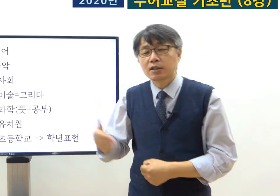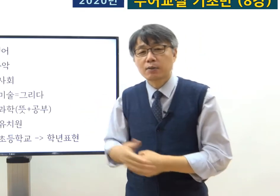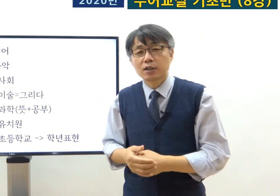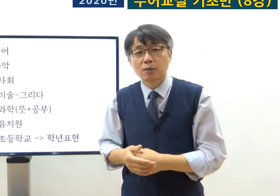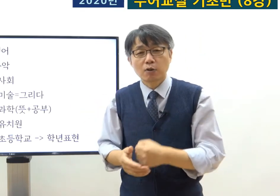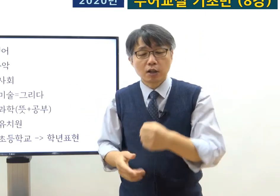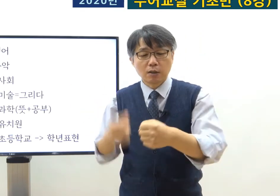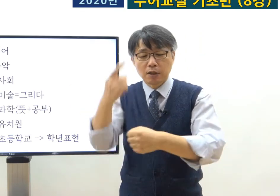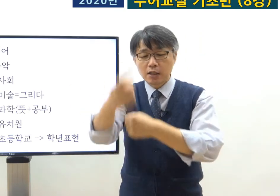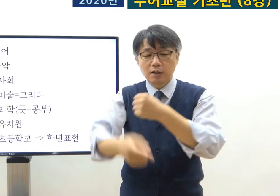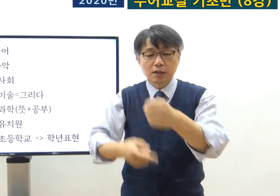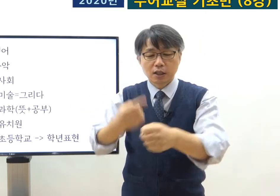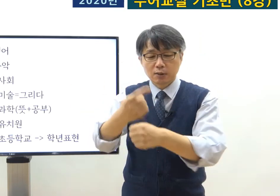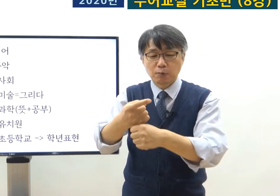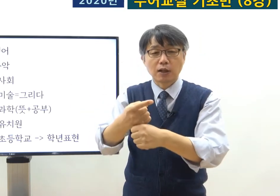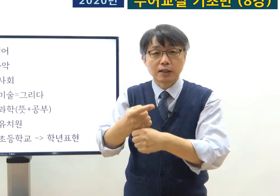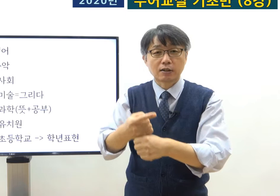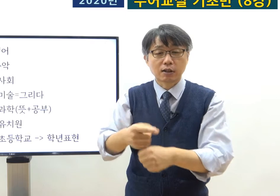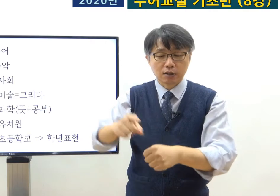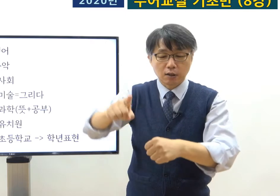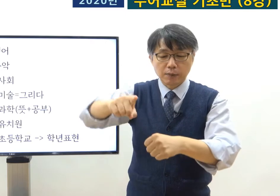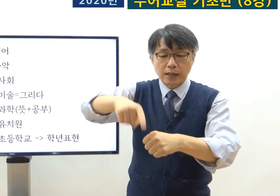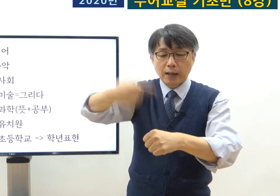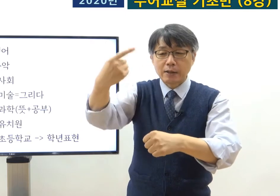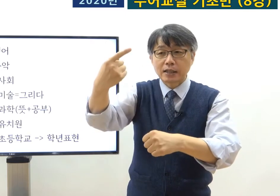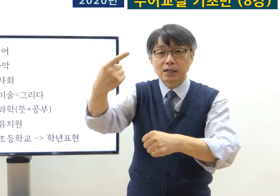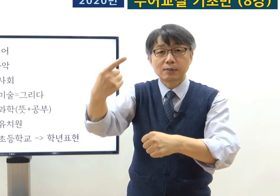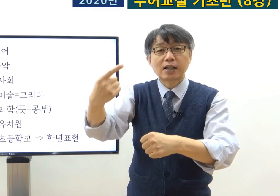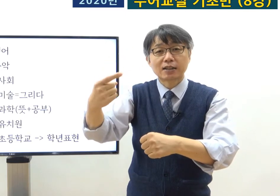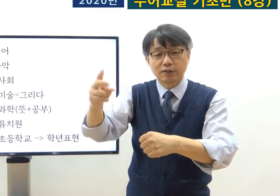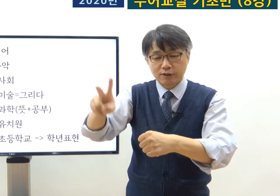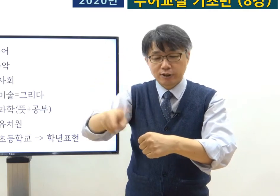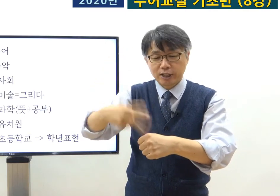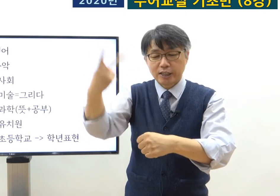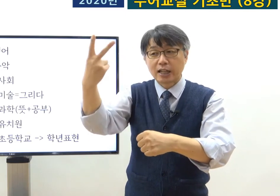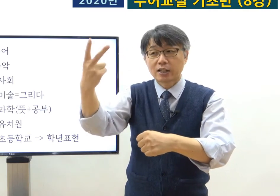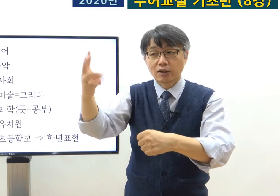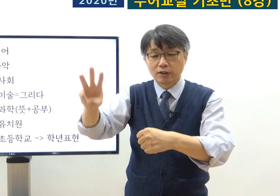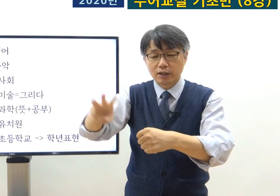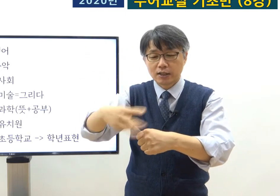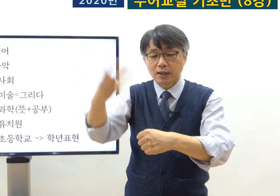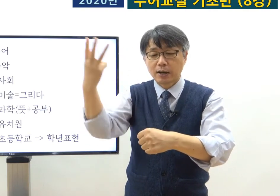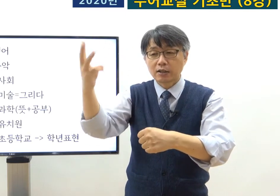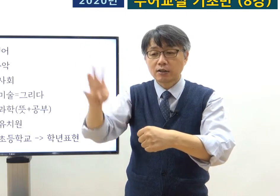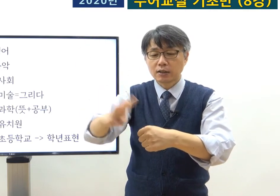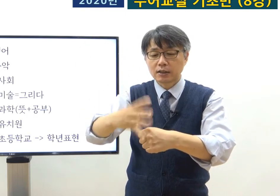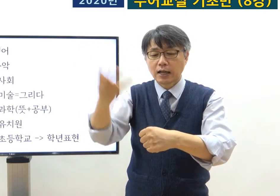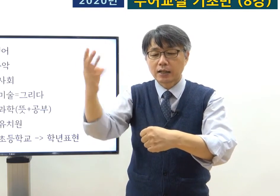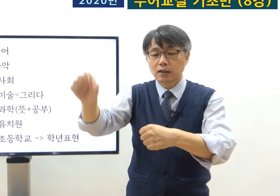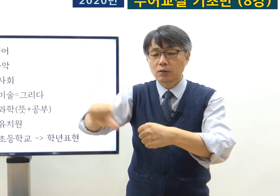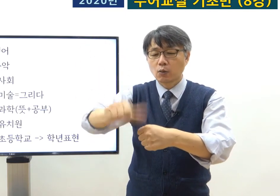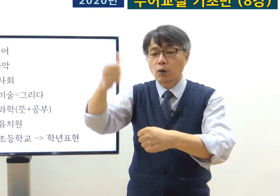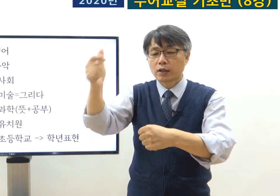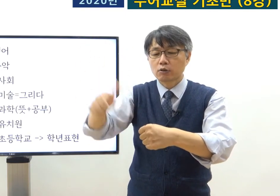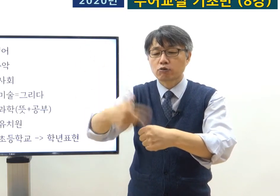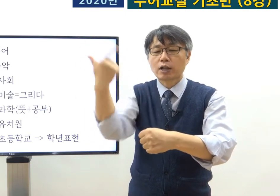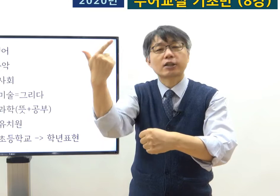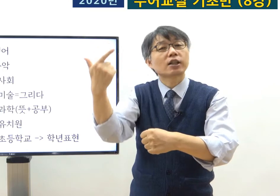3년 이렇게 표현하기도 하는데 1년 이렇게 표현하잖아요. 그런 것처럼 한번 딱 찍으면 1학년, 2학년, 3학년, 4학년, 5학년, 6학년 이렇게